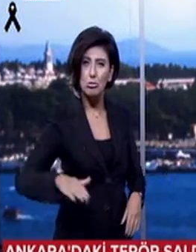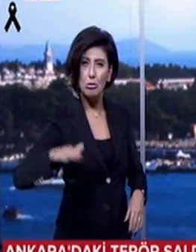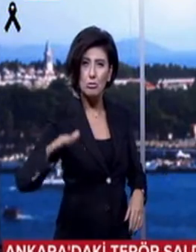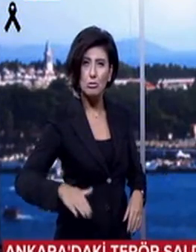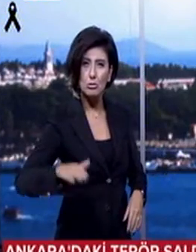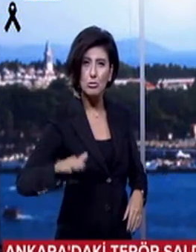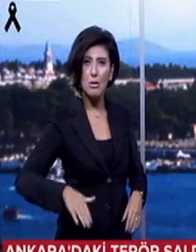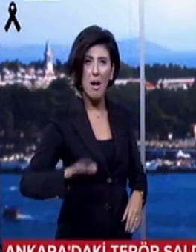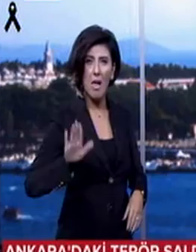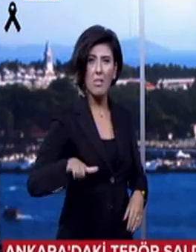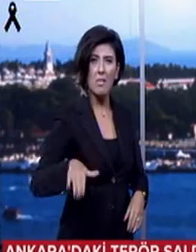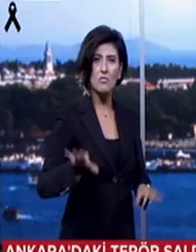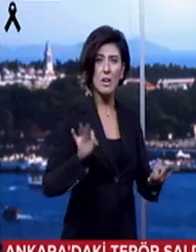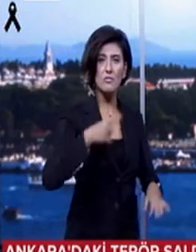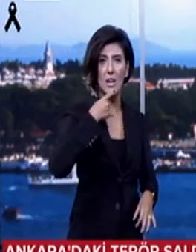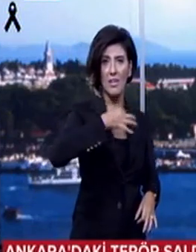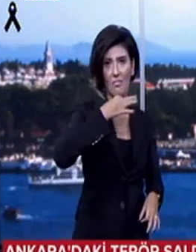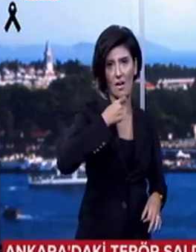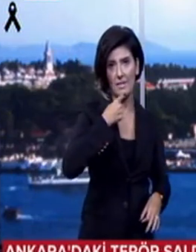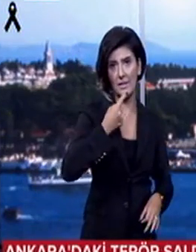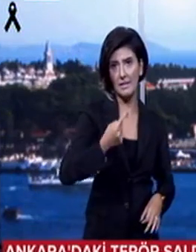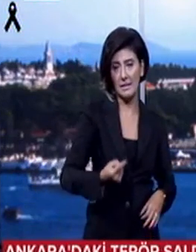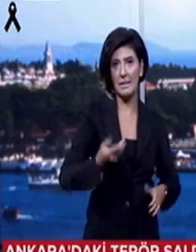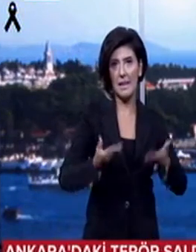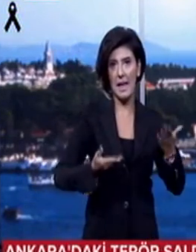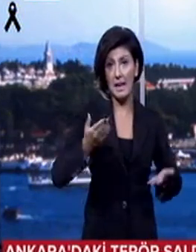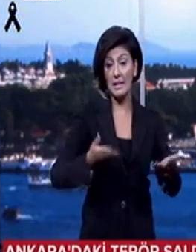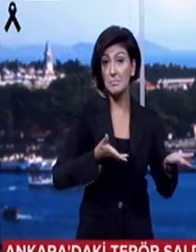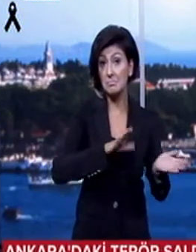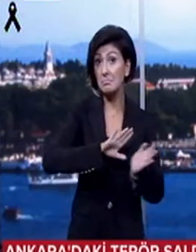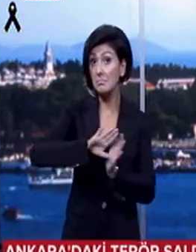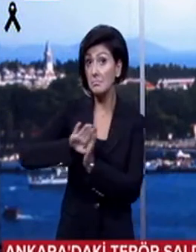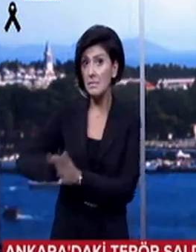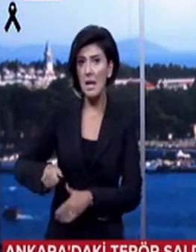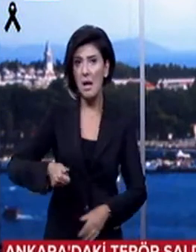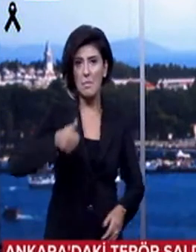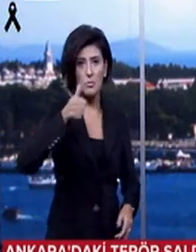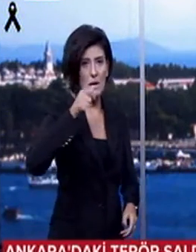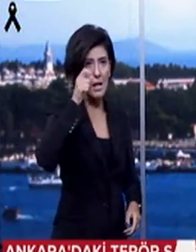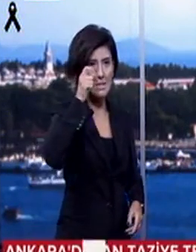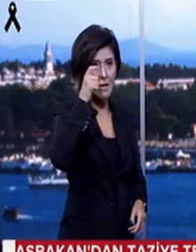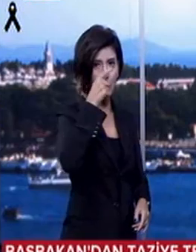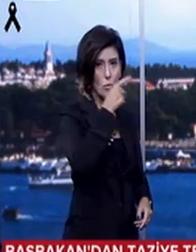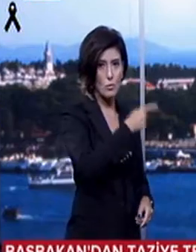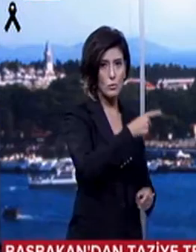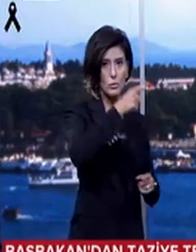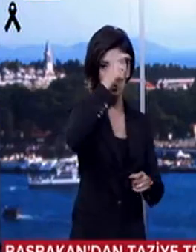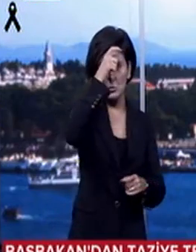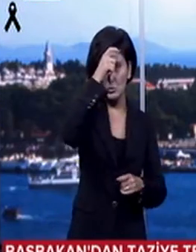düşük, alçakça bir ifade olarak değerlendirdi. Öte yandan Başbakan Ahmet Davutoğlu, Türk Tabipler